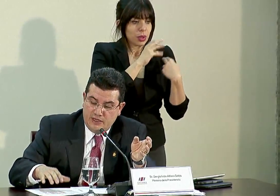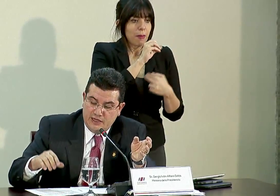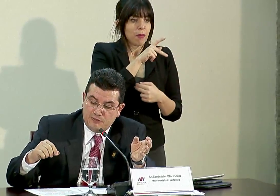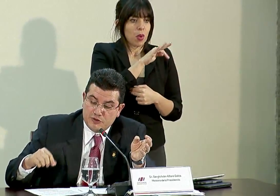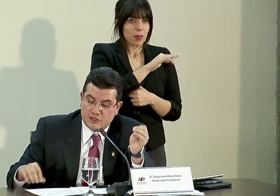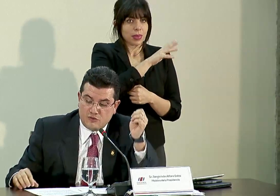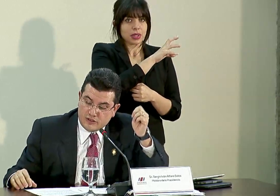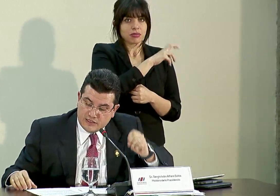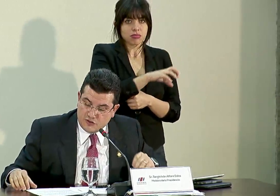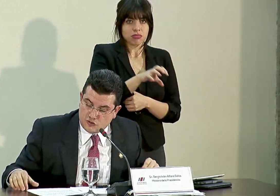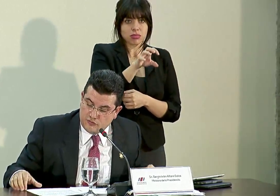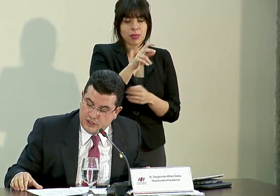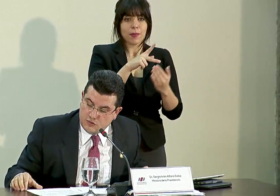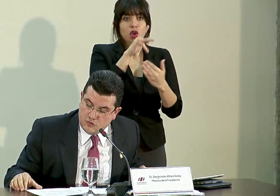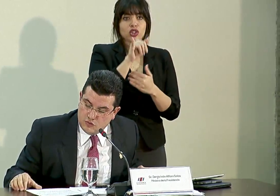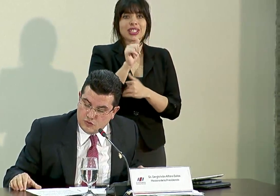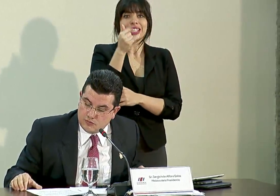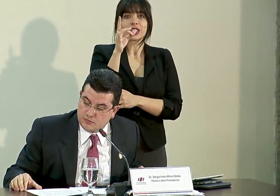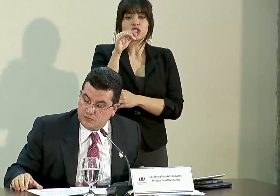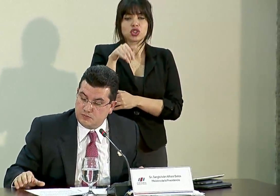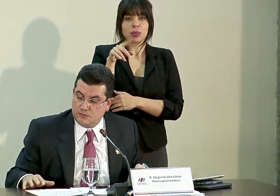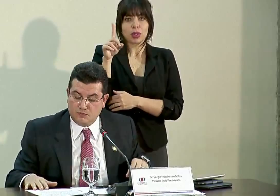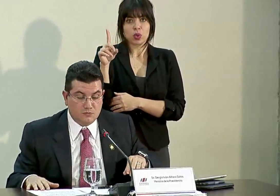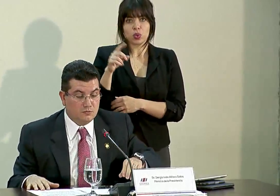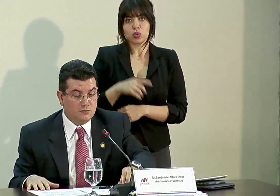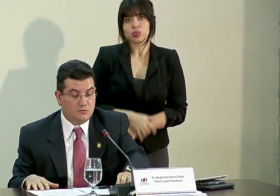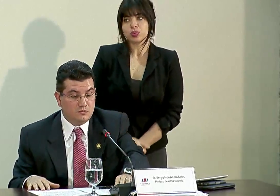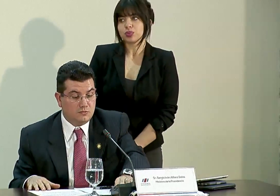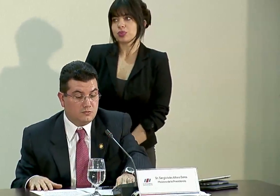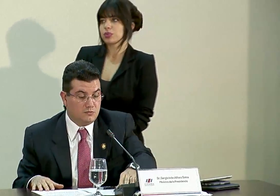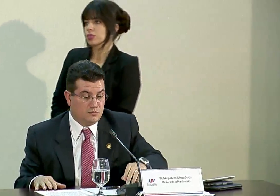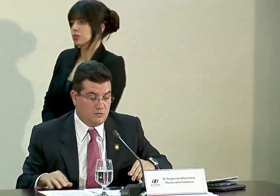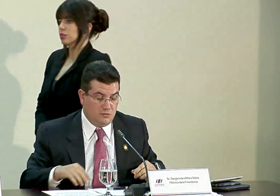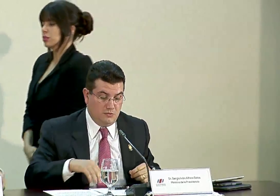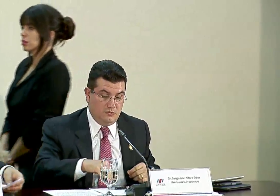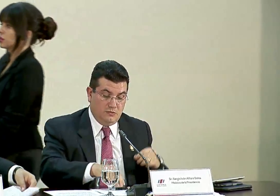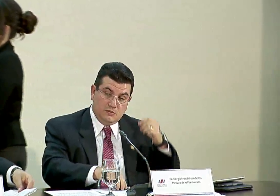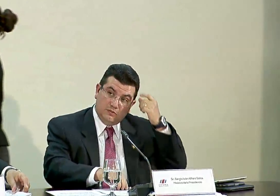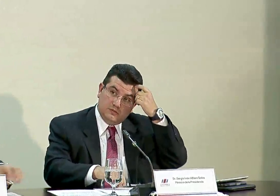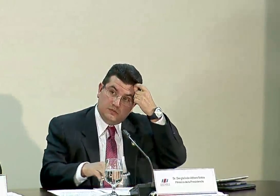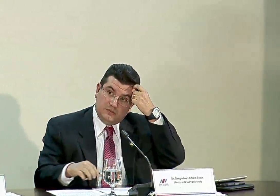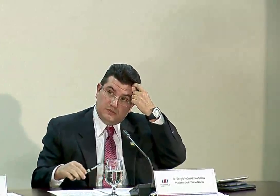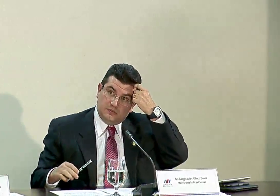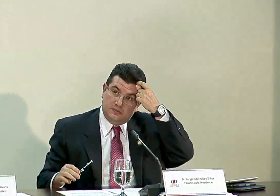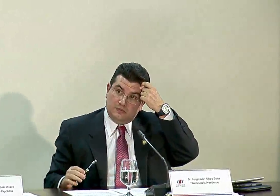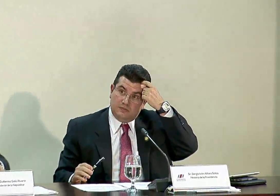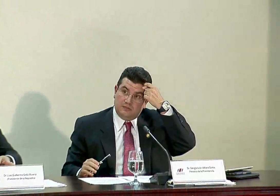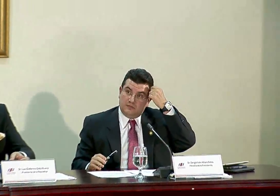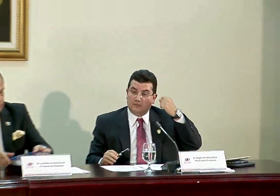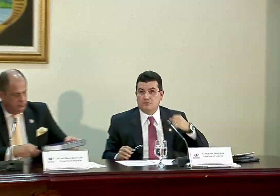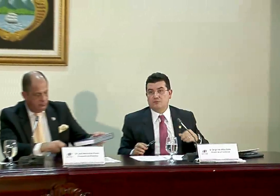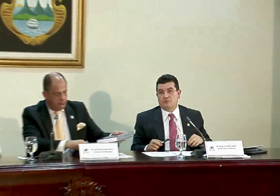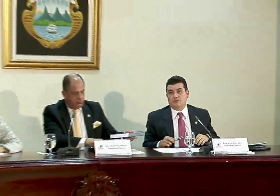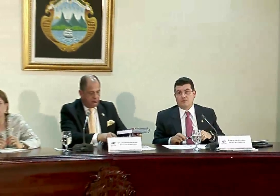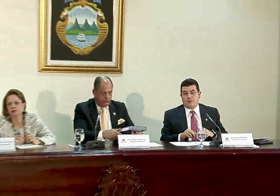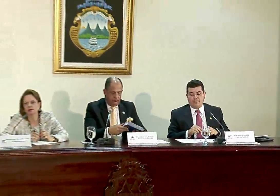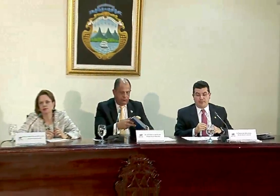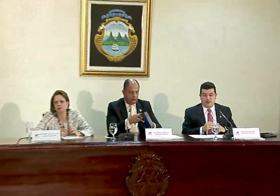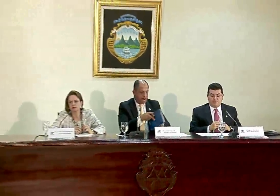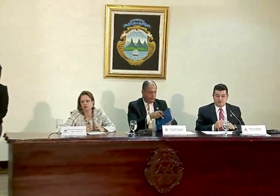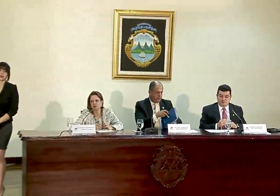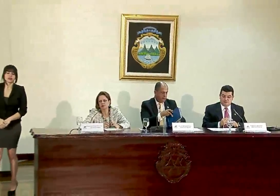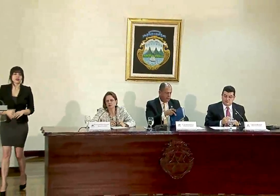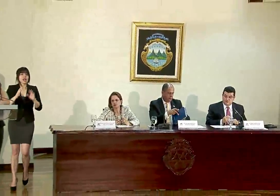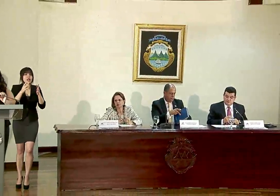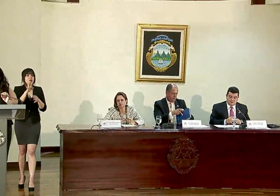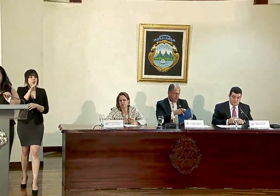MOP en el proyecto 18.001 compañero nos restan cuatro consultas Richard Molina vamos a hacer un